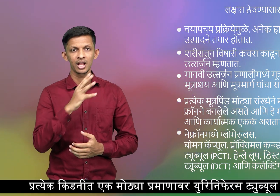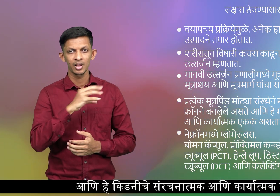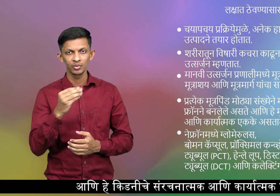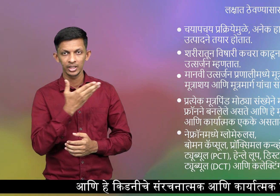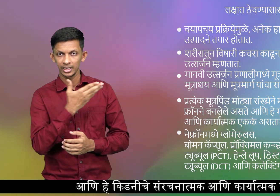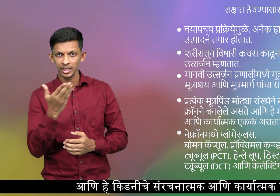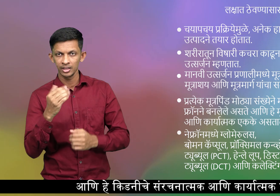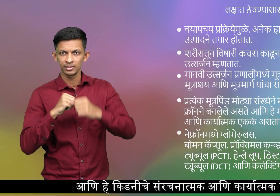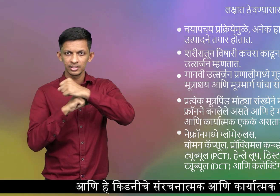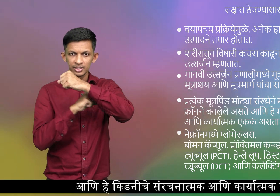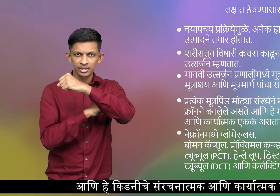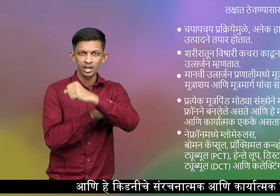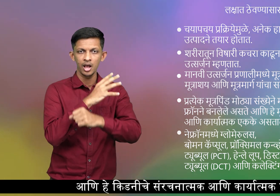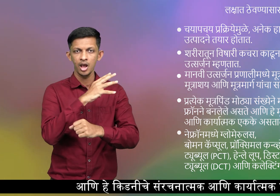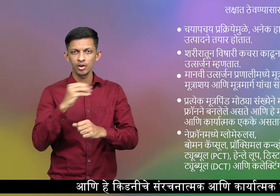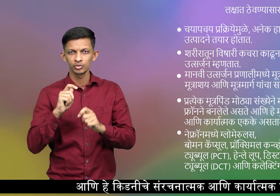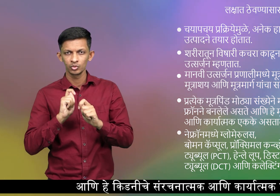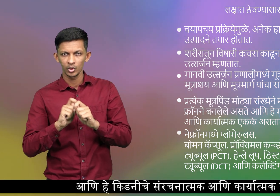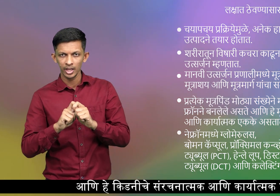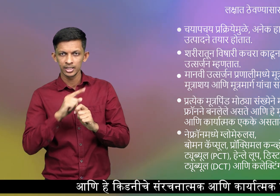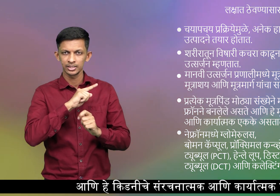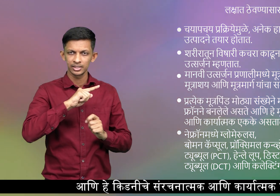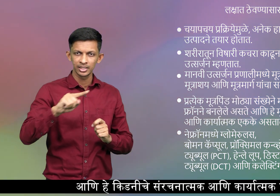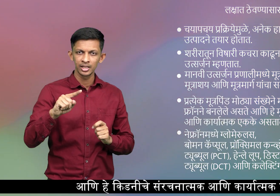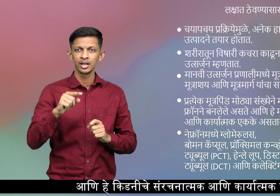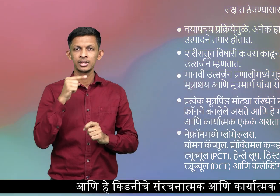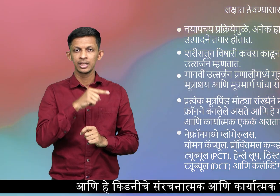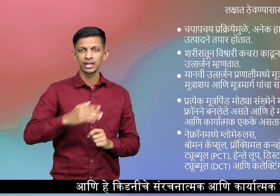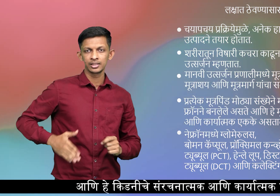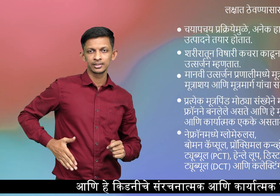आणि हे किडनीचे संरचनात्मक आणि कार्यात्मक घटक असतात.